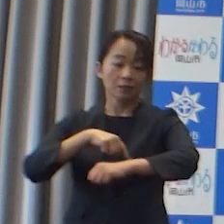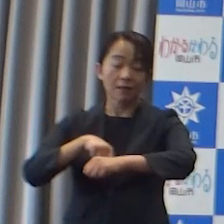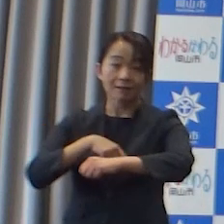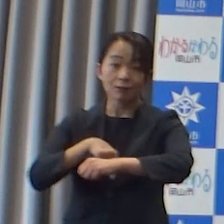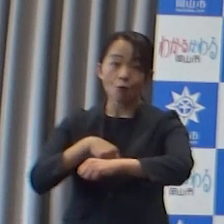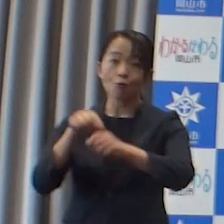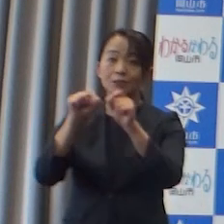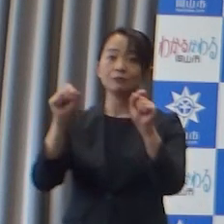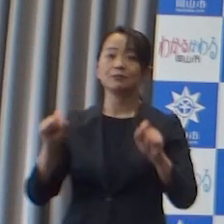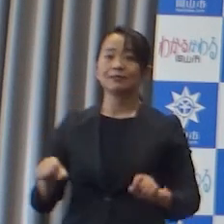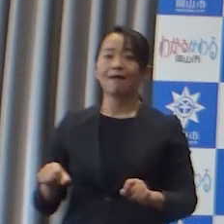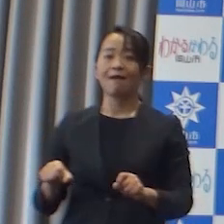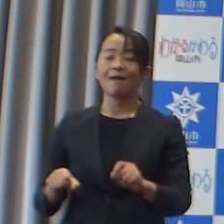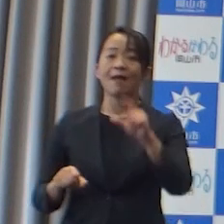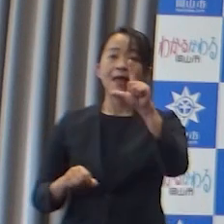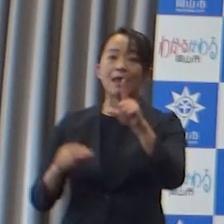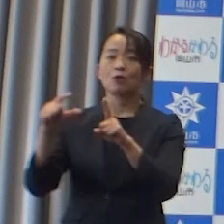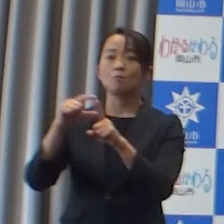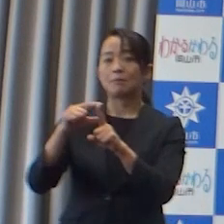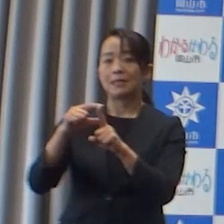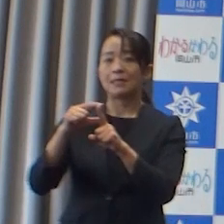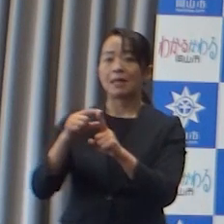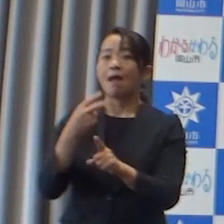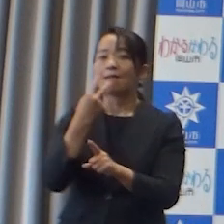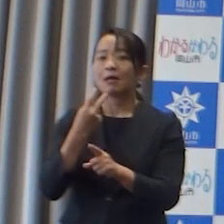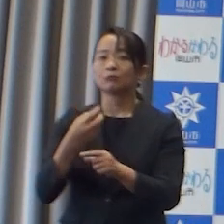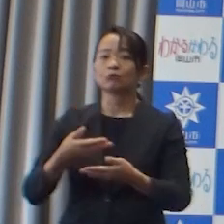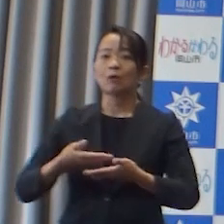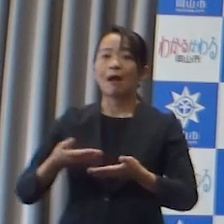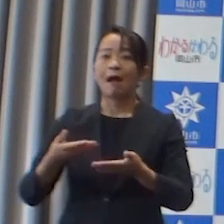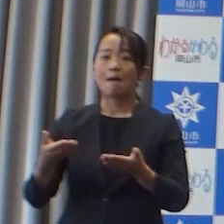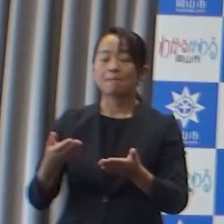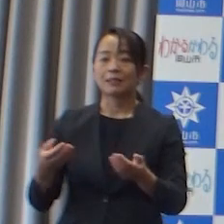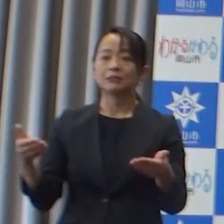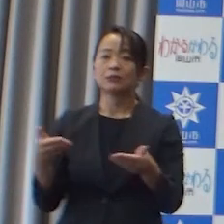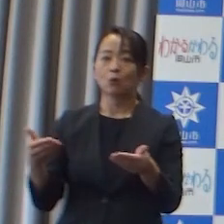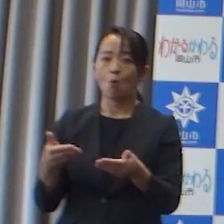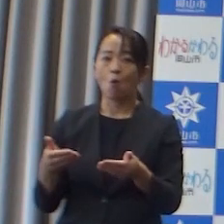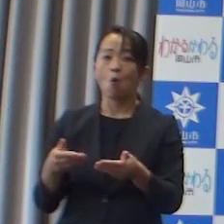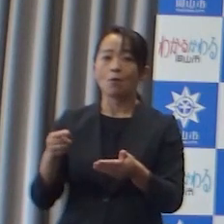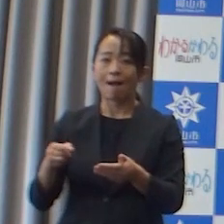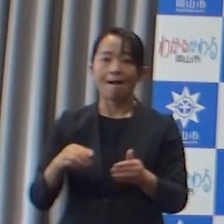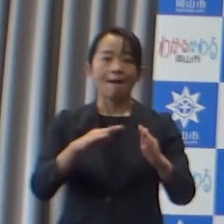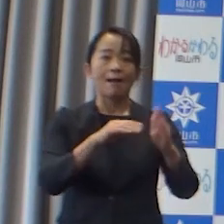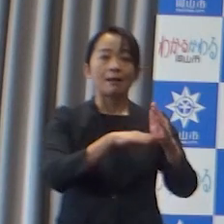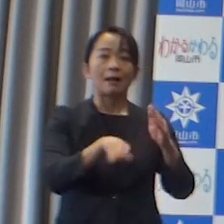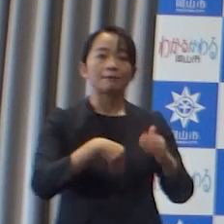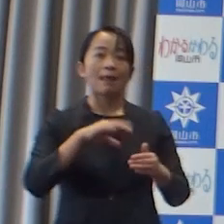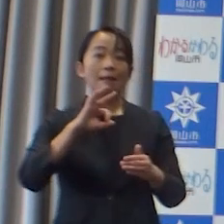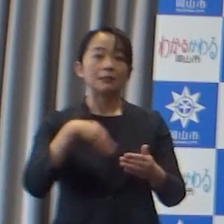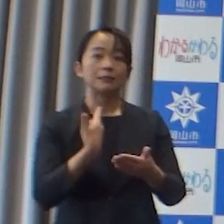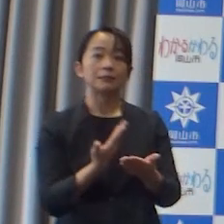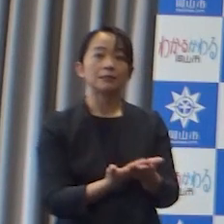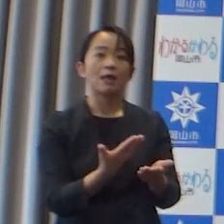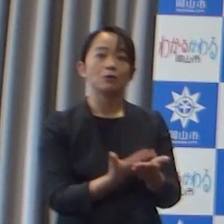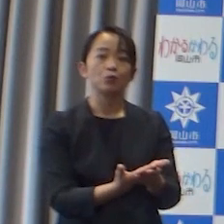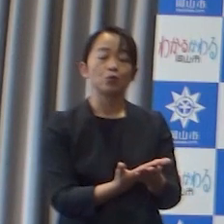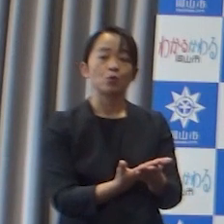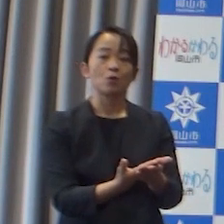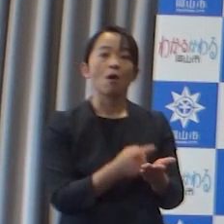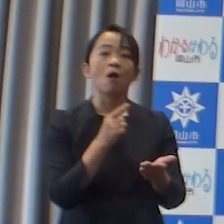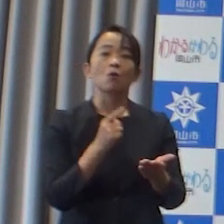内容ですが、 LP ガス販売事業者が事業者家庭等に請求する LP ガス利用料金